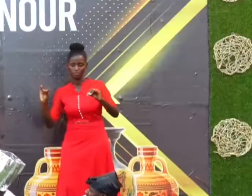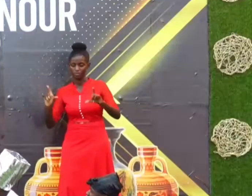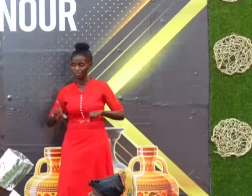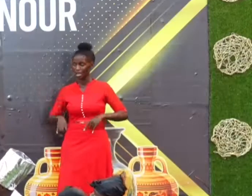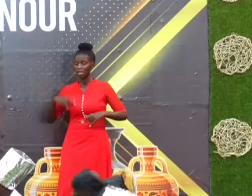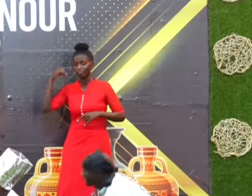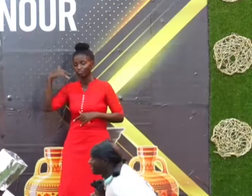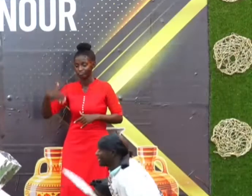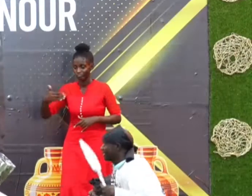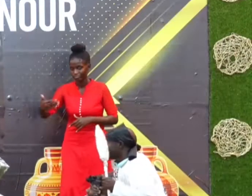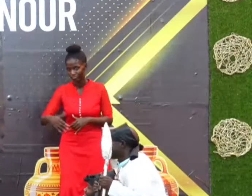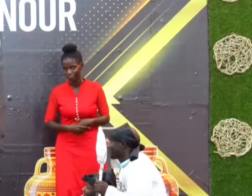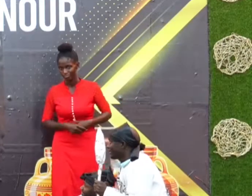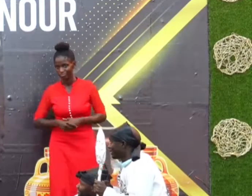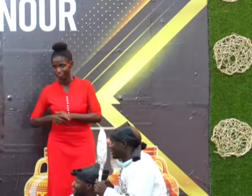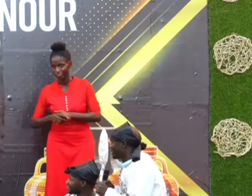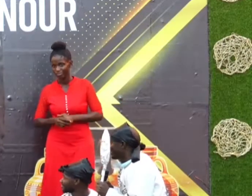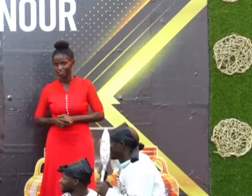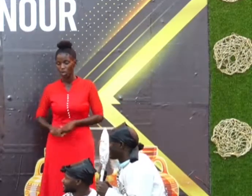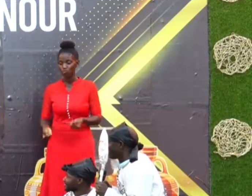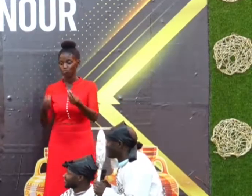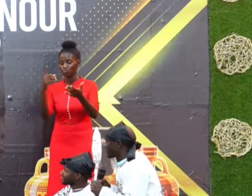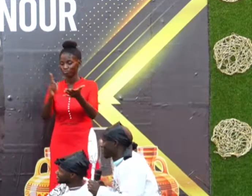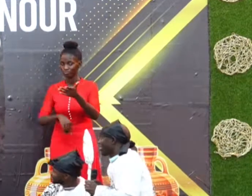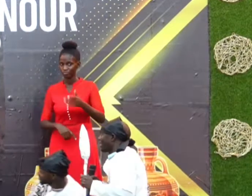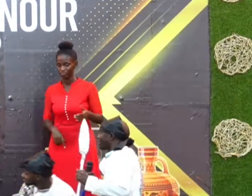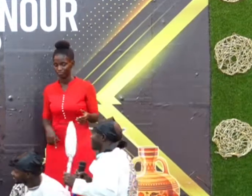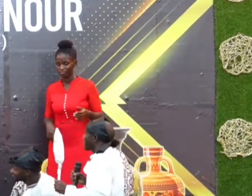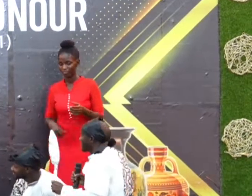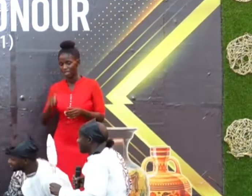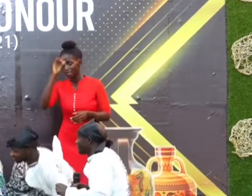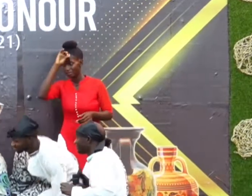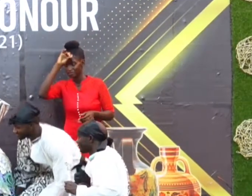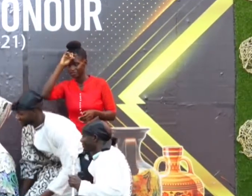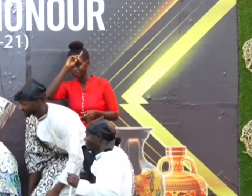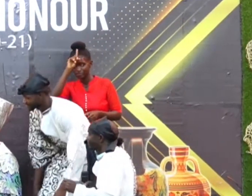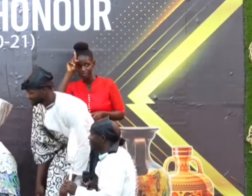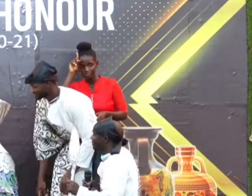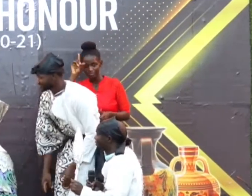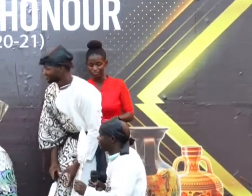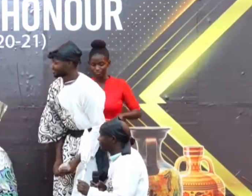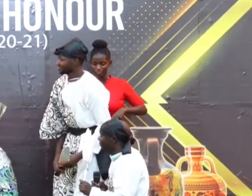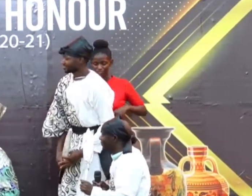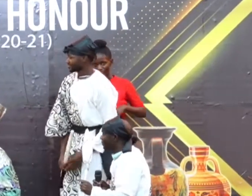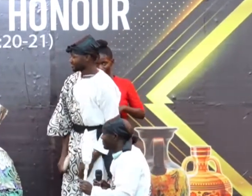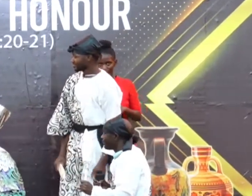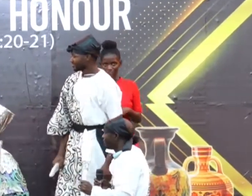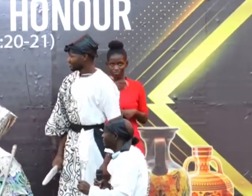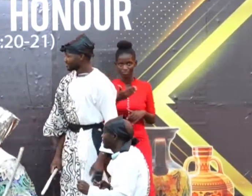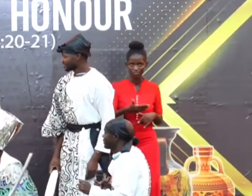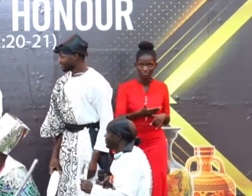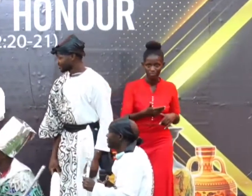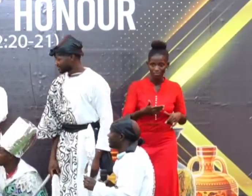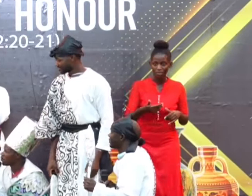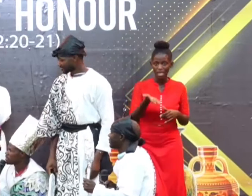omulamu katukoze tutya kabaka akaswero obeera omulamu nja kuba mulamu